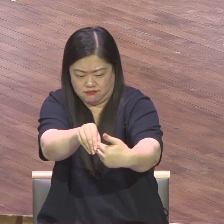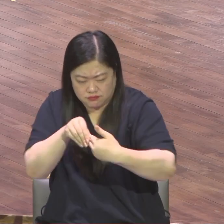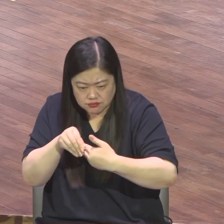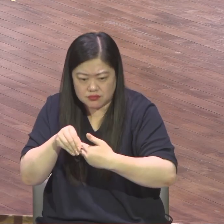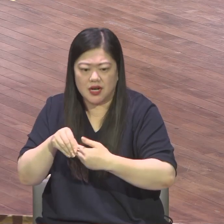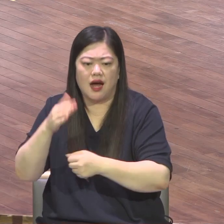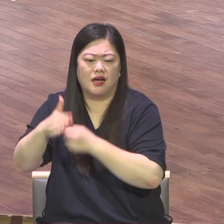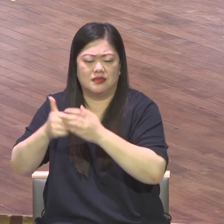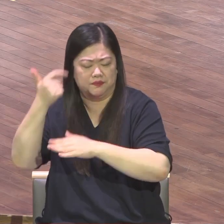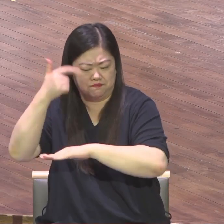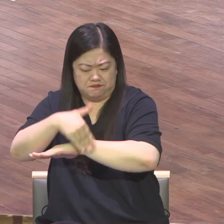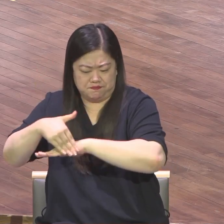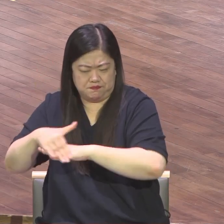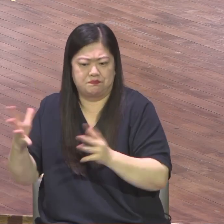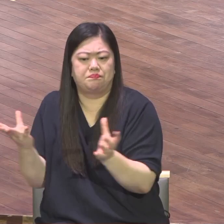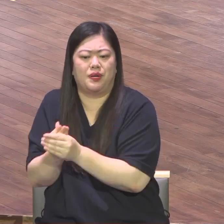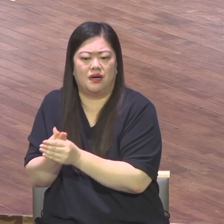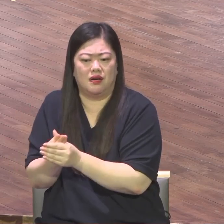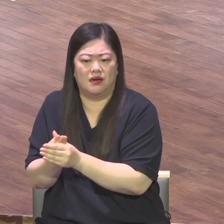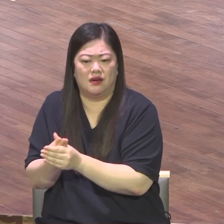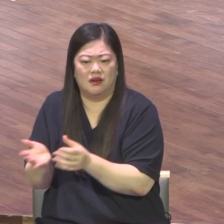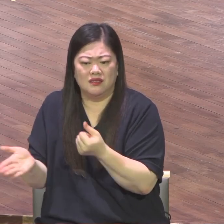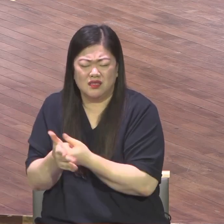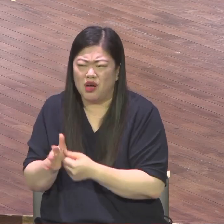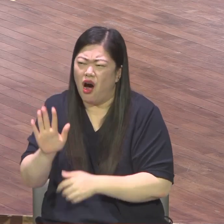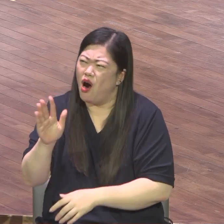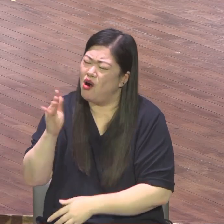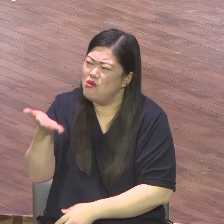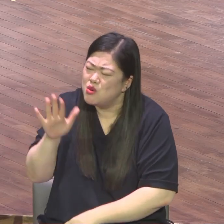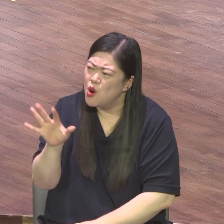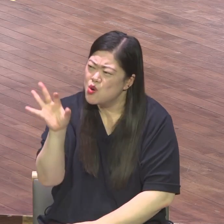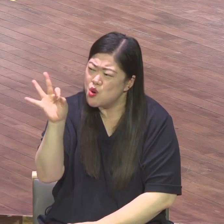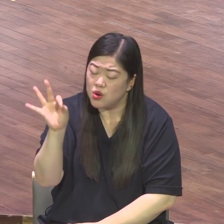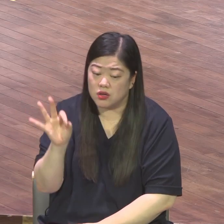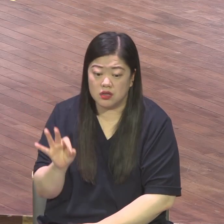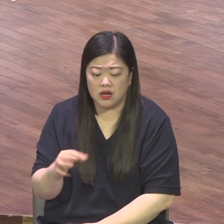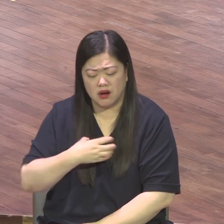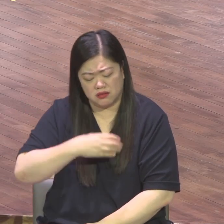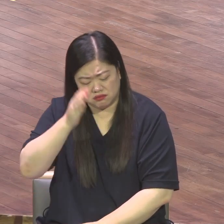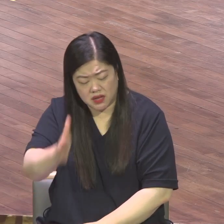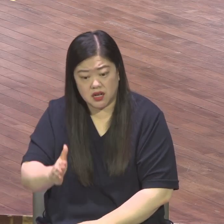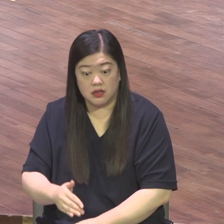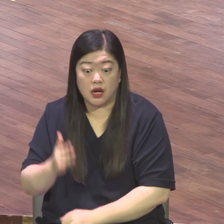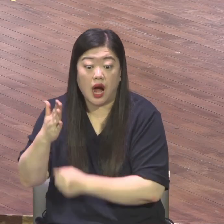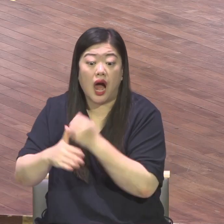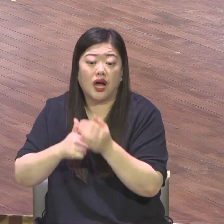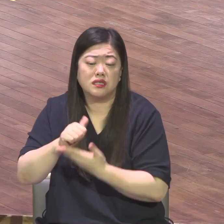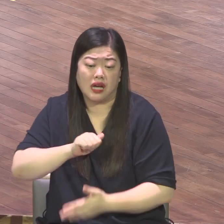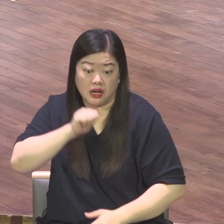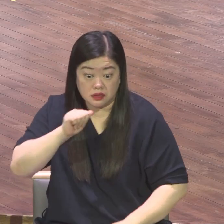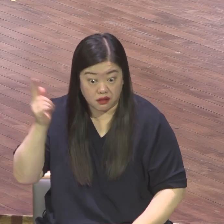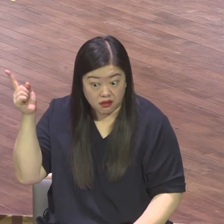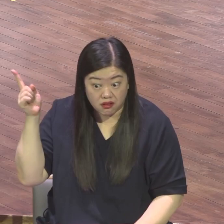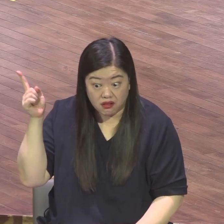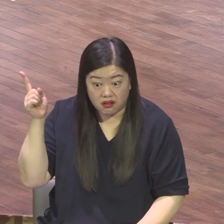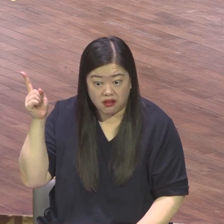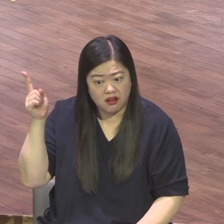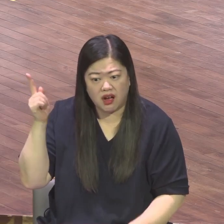있는 성경 경제도 회복시켜 줄 줄 믿으시기 바랍니다. 하나님 돈이 없습니까? 뭐가 없습니까? 전능자인데